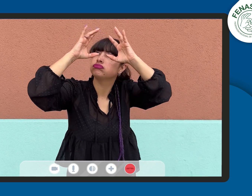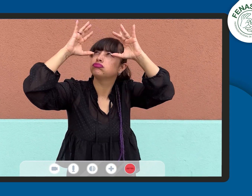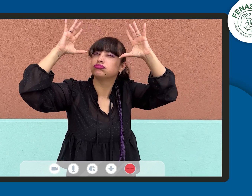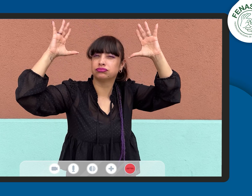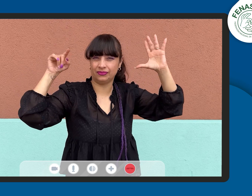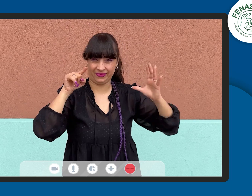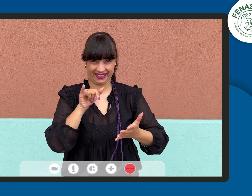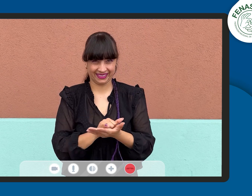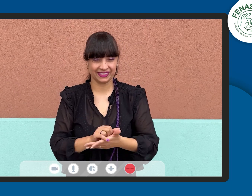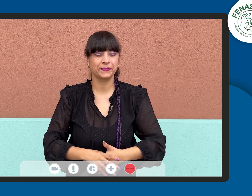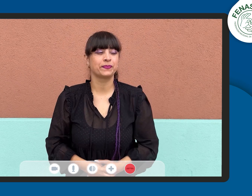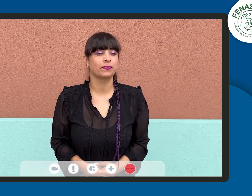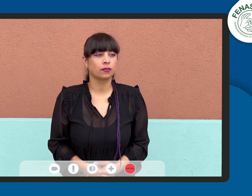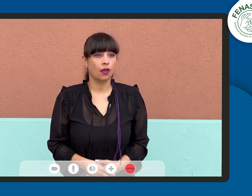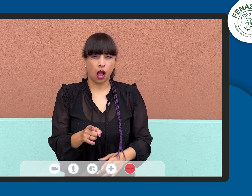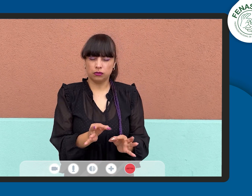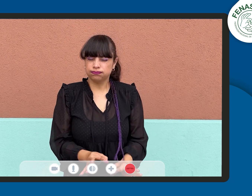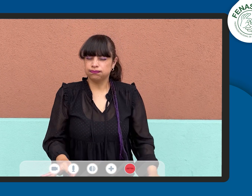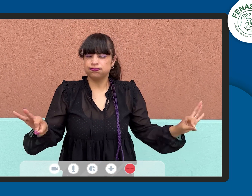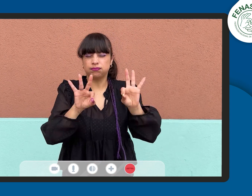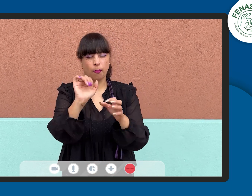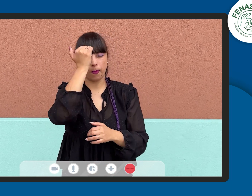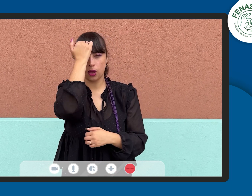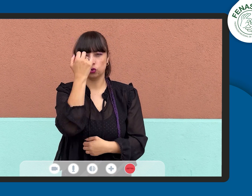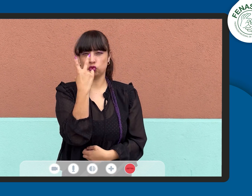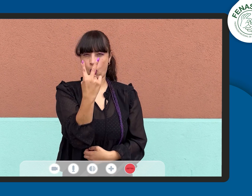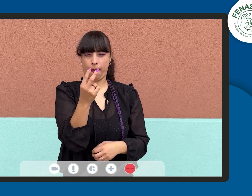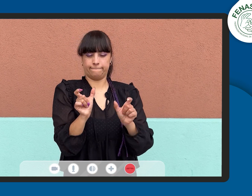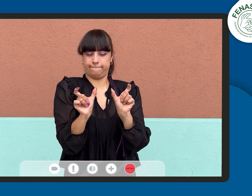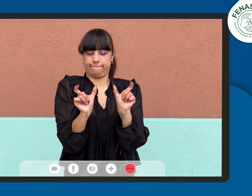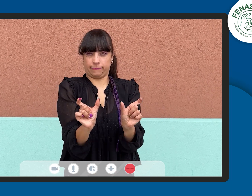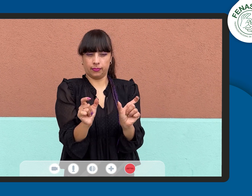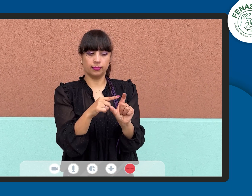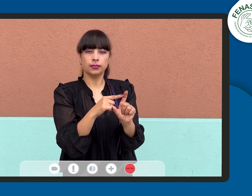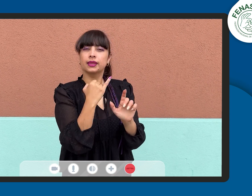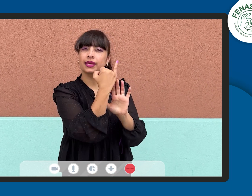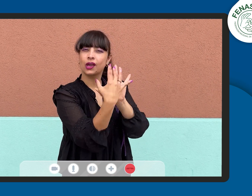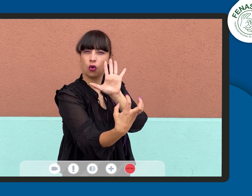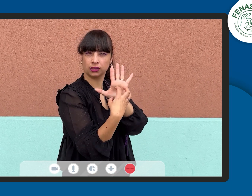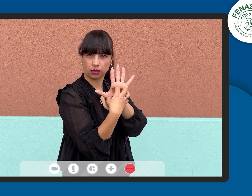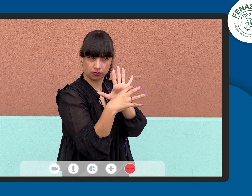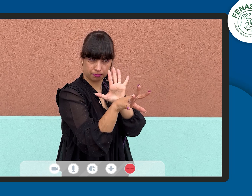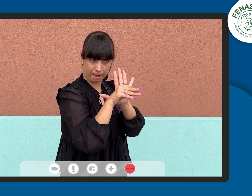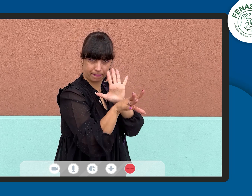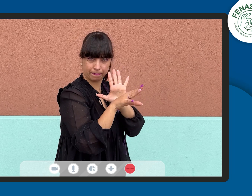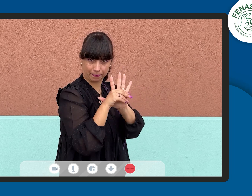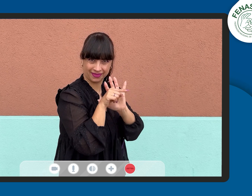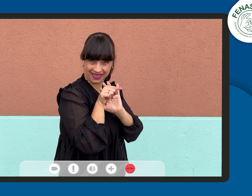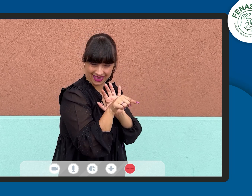una expresión visual de la imaginación. Lo más importante son dos aspectos principales, la